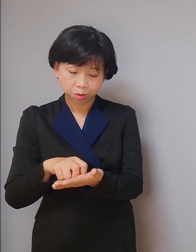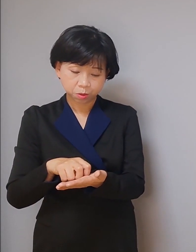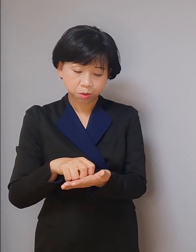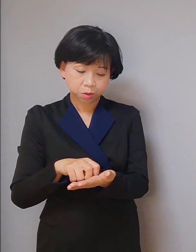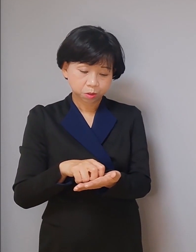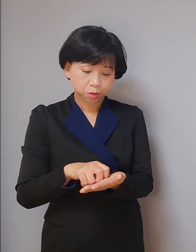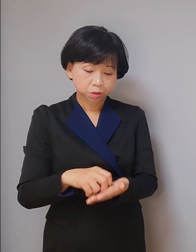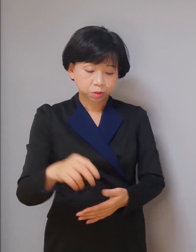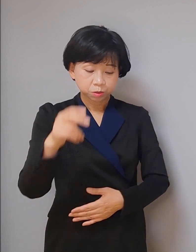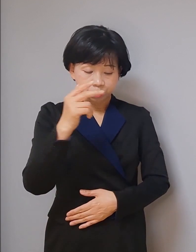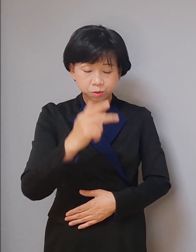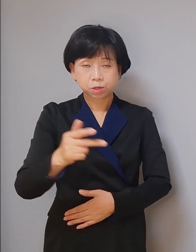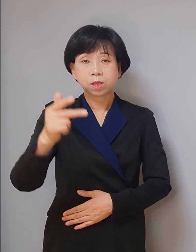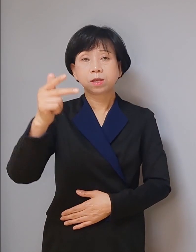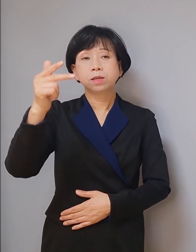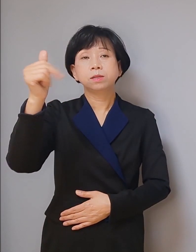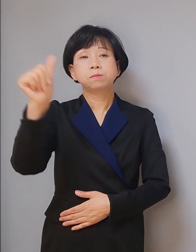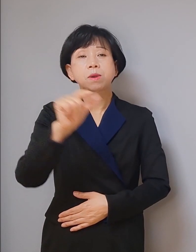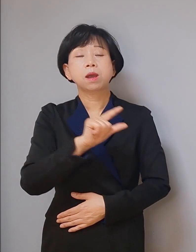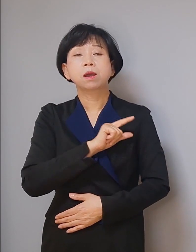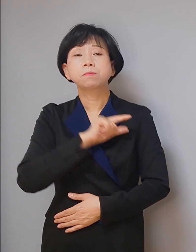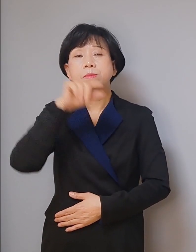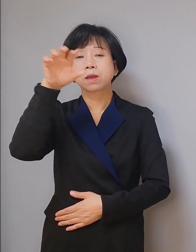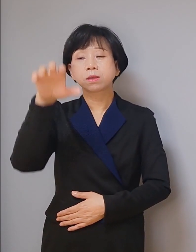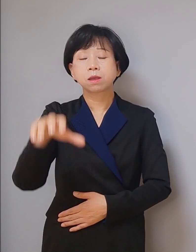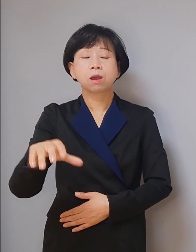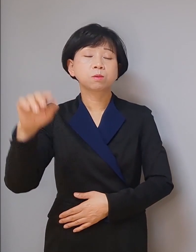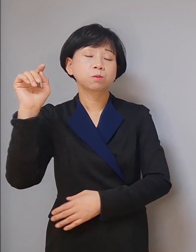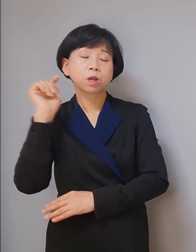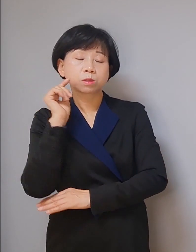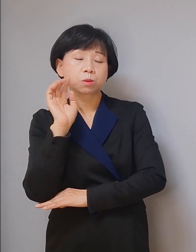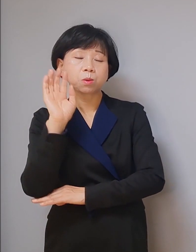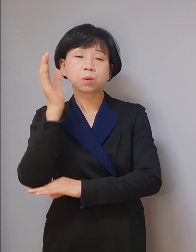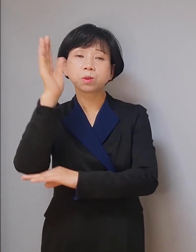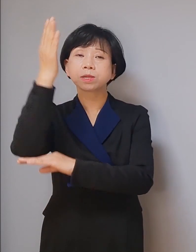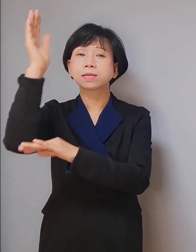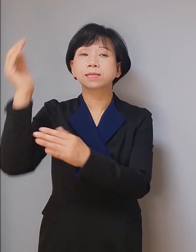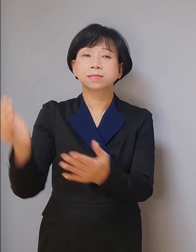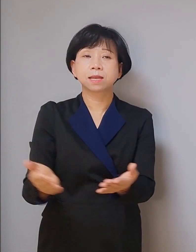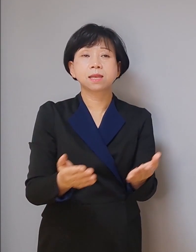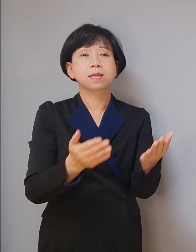꿇고 주 이름 앞에 영광